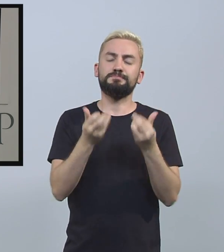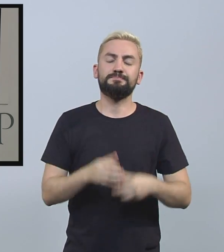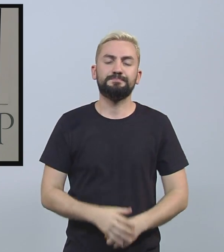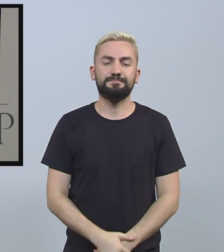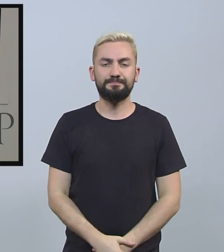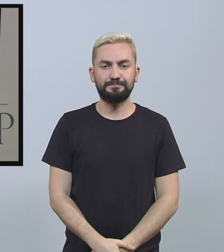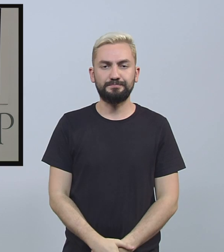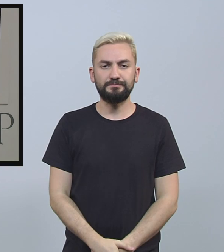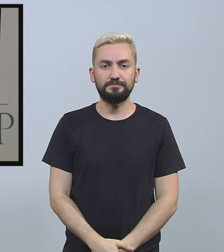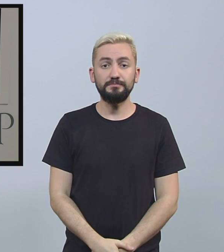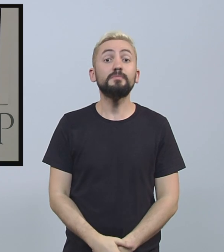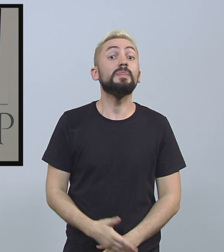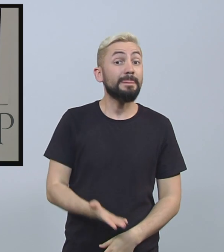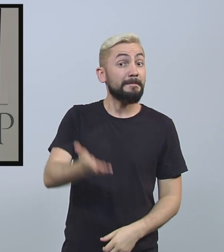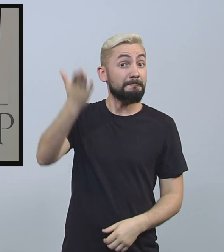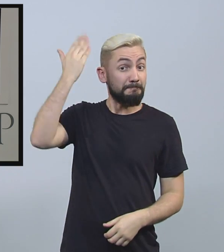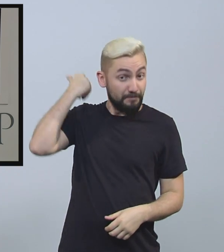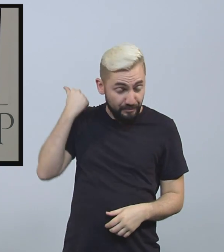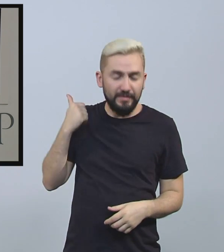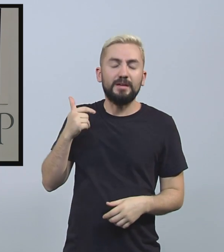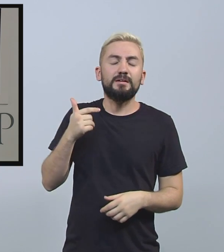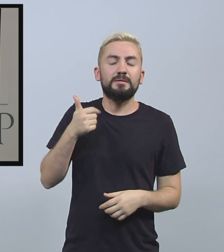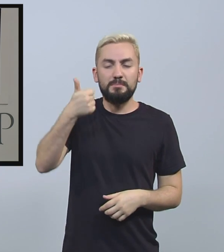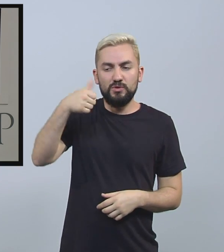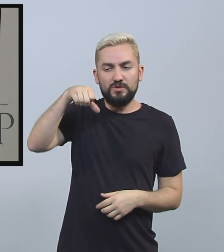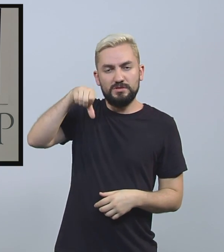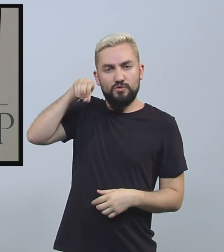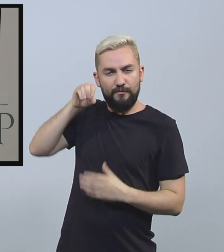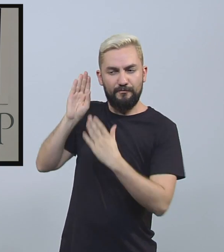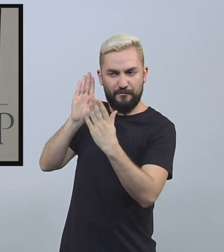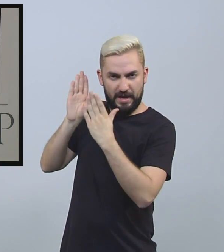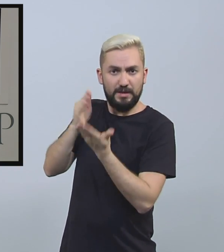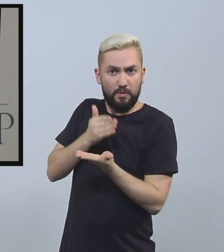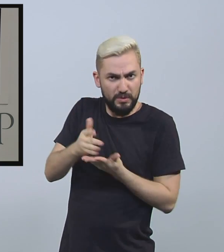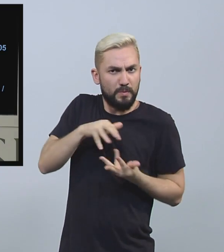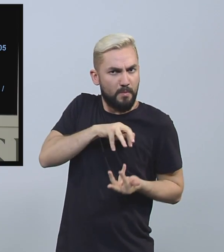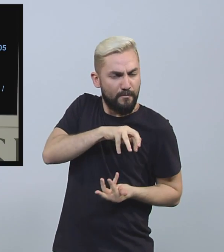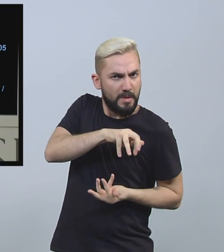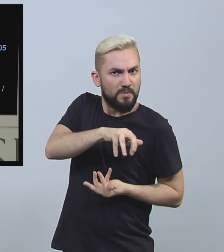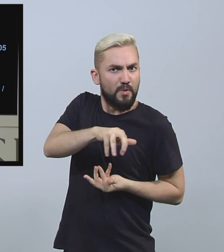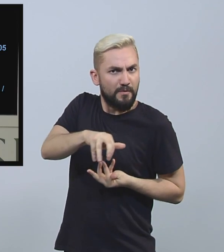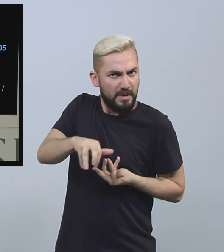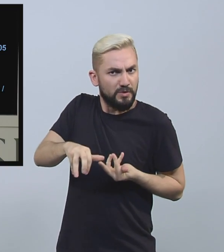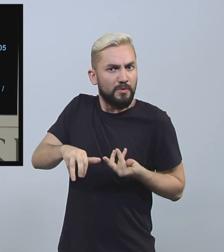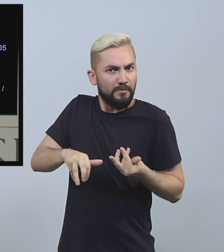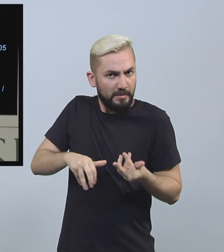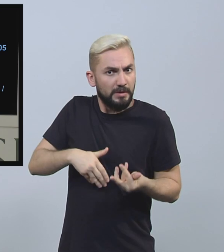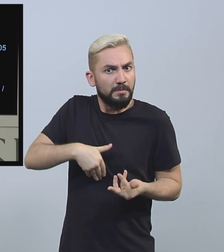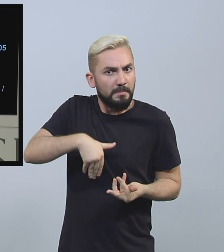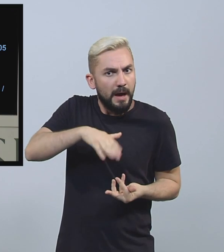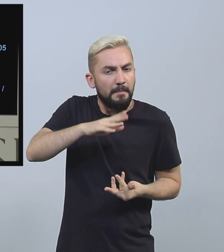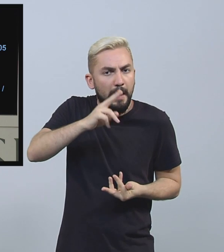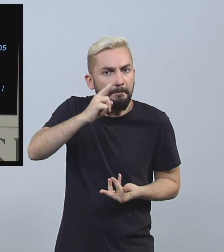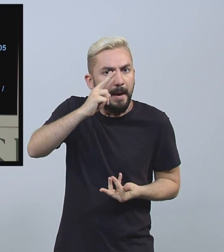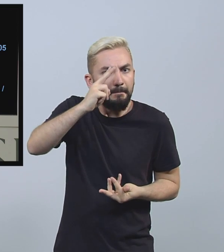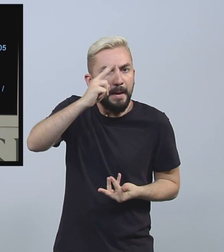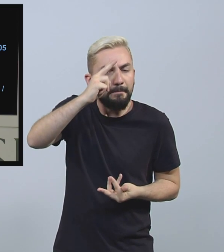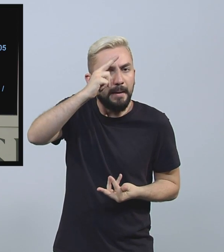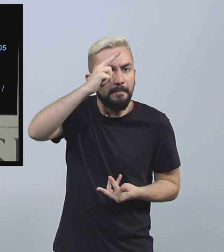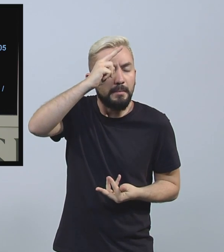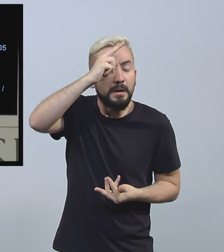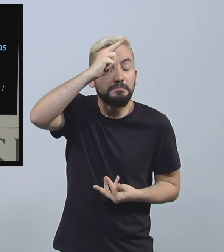Essa luta que começou na década de 90 acabou se acentuando com o passar do tempo